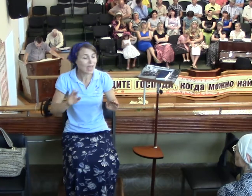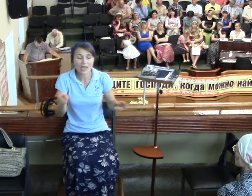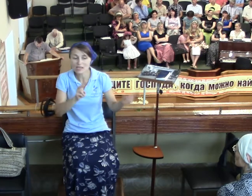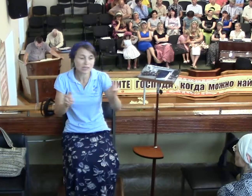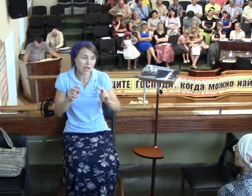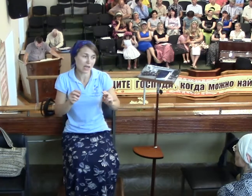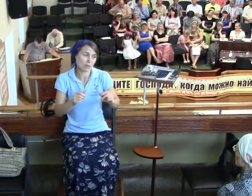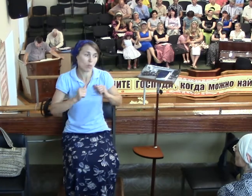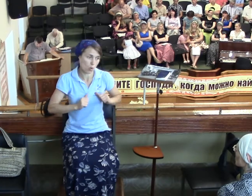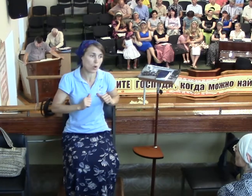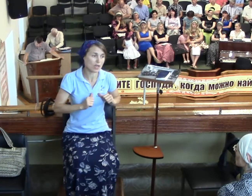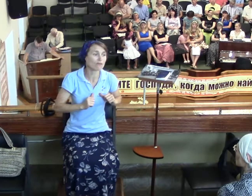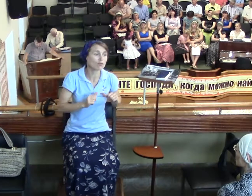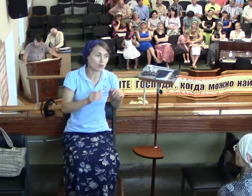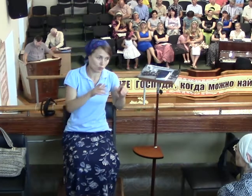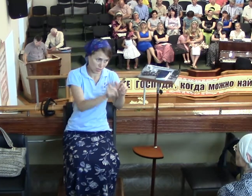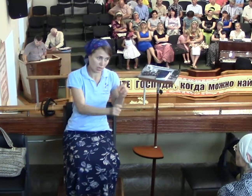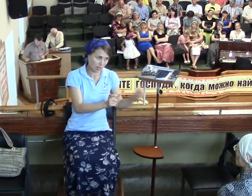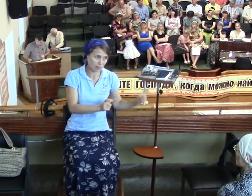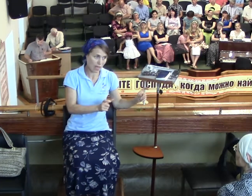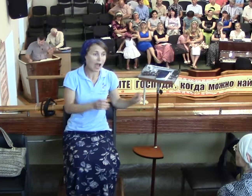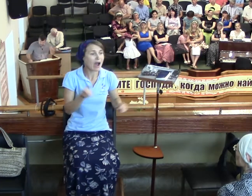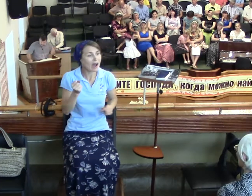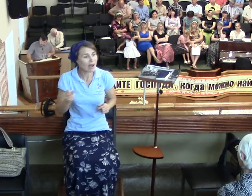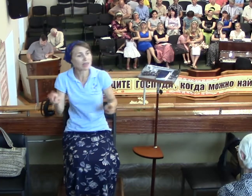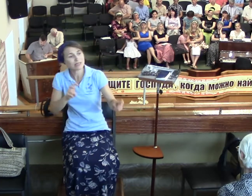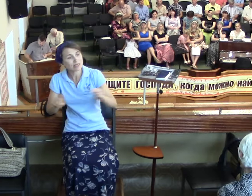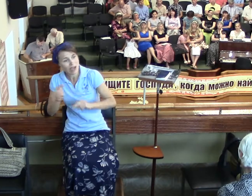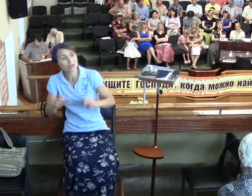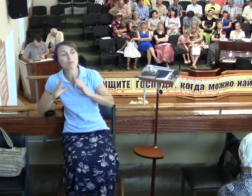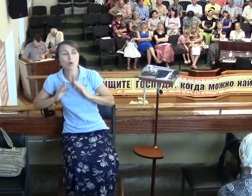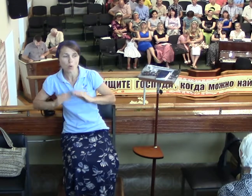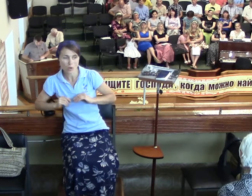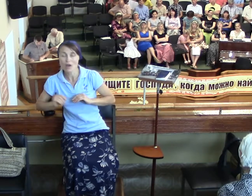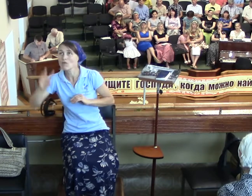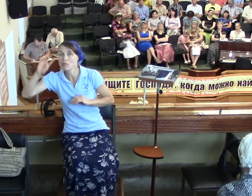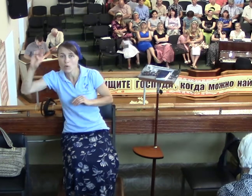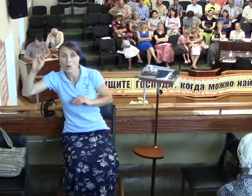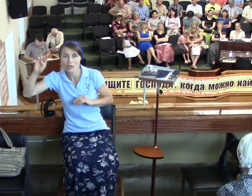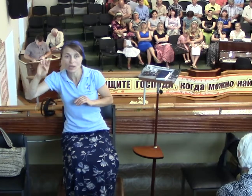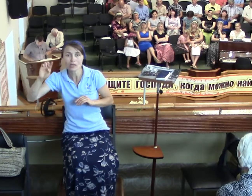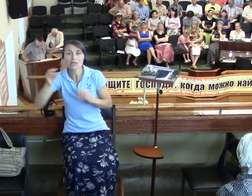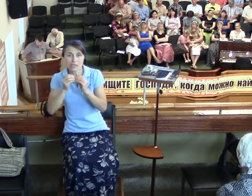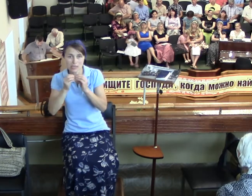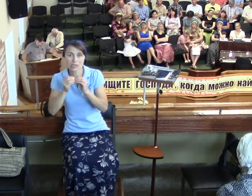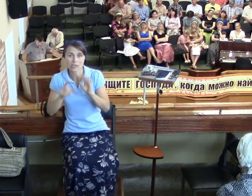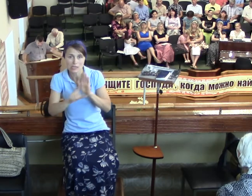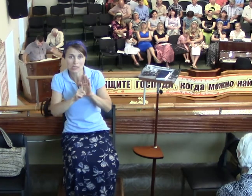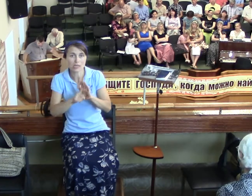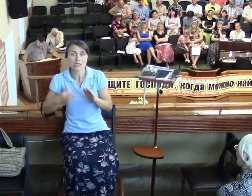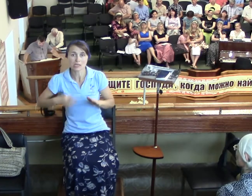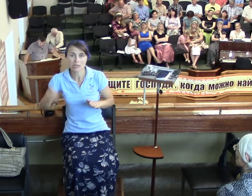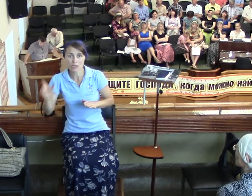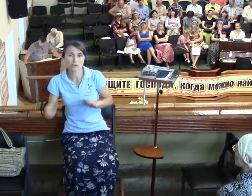это 10 стих 61 псалма: «Сыны человеческие только суета,